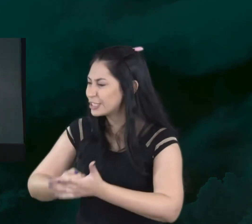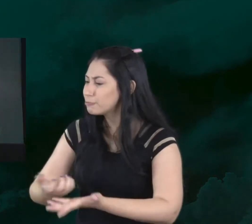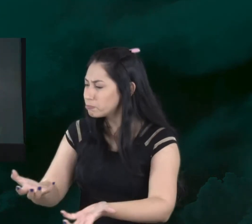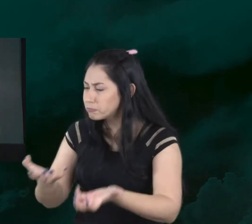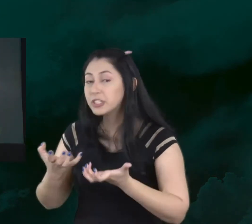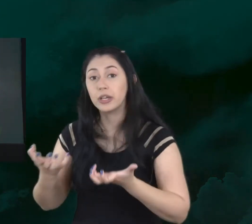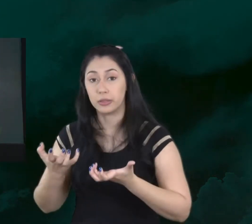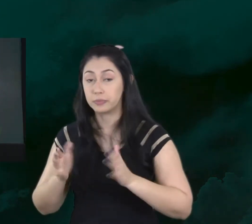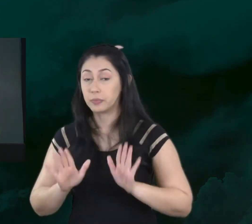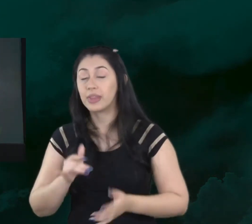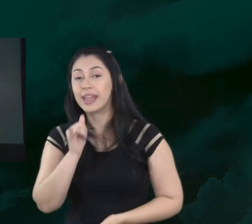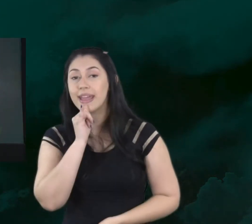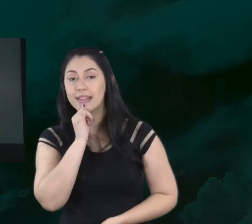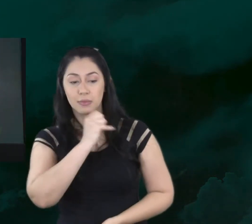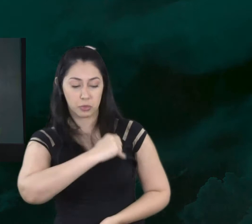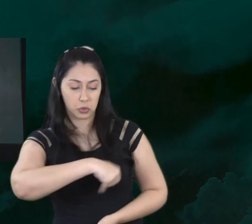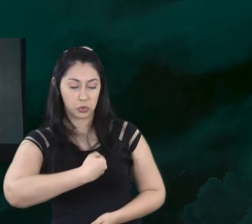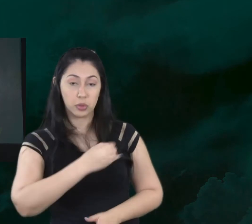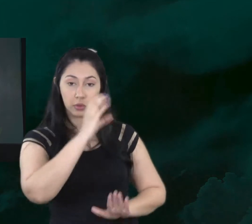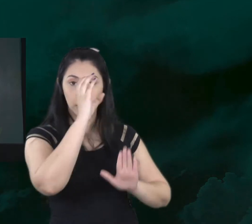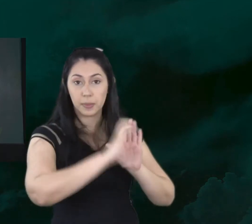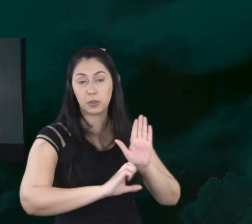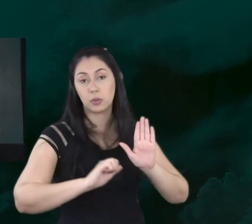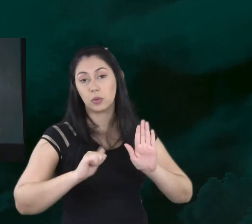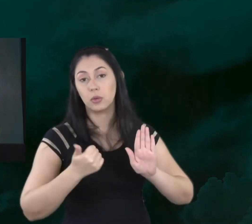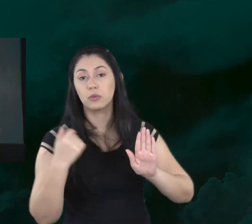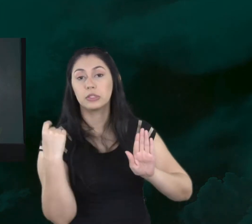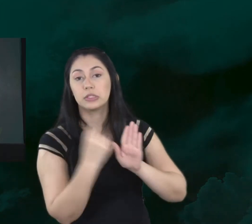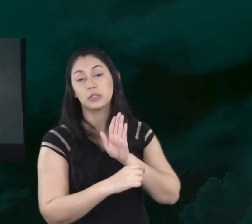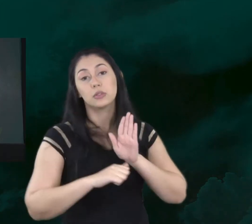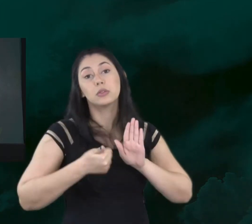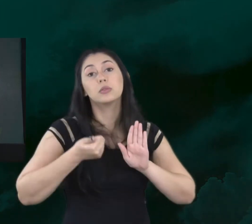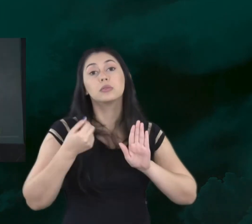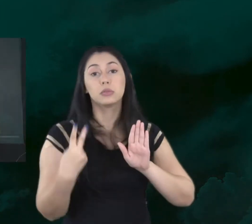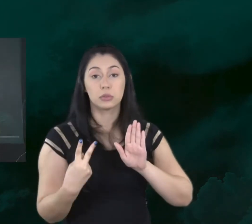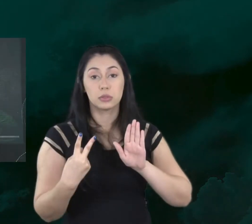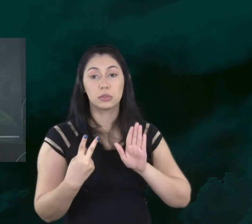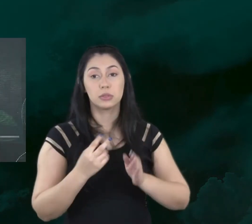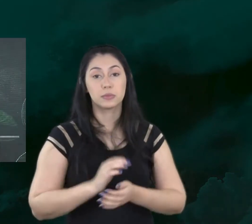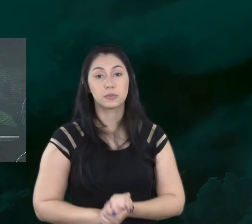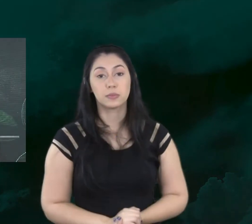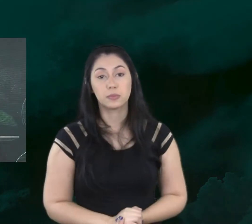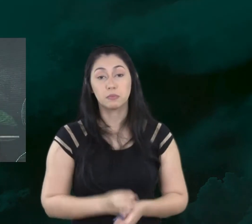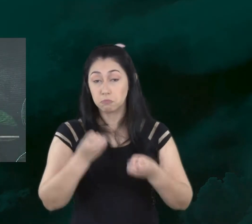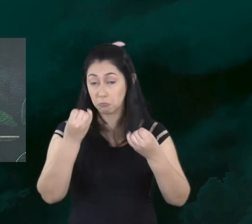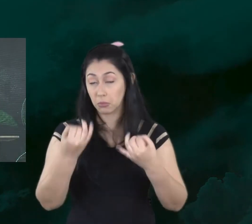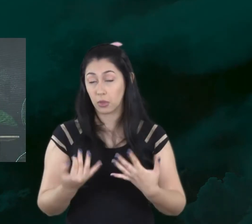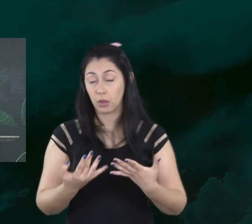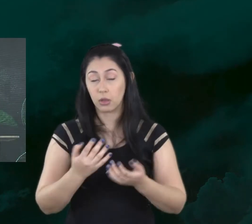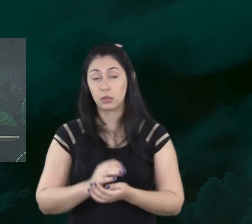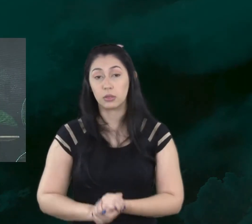Por exemplo, João capítulo 1, versículo 12, como diz? João capítulo 1, versículo 12 diz assim,